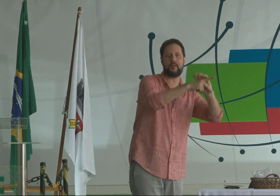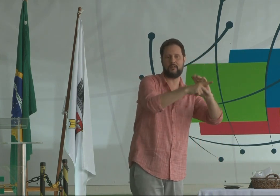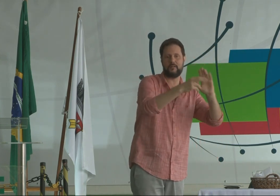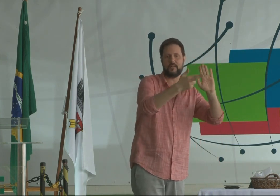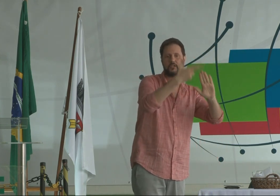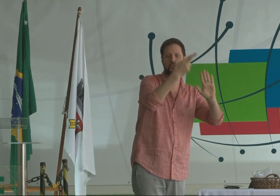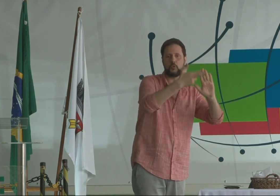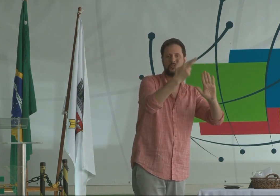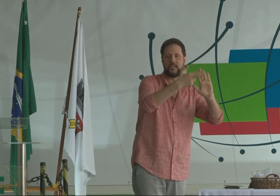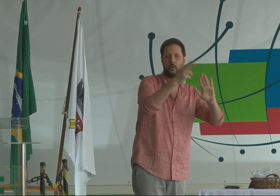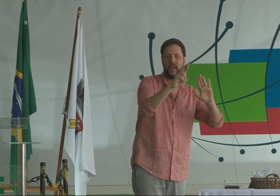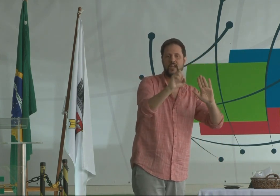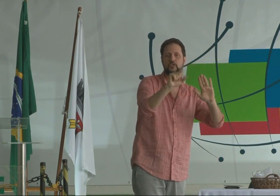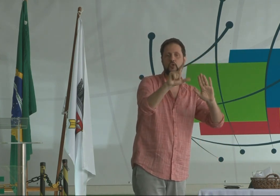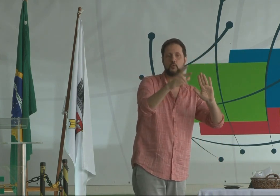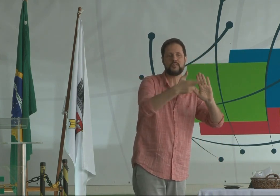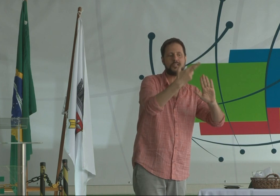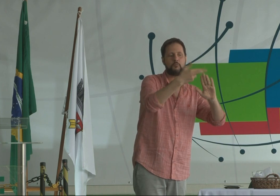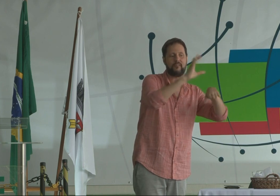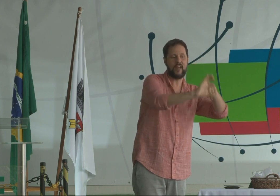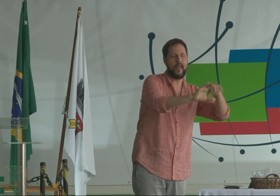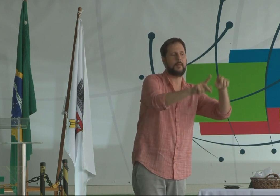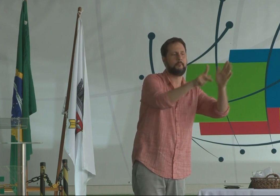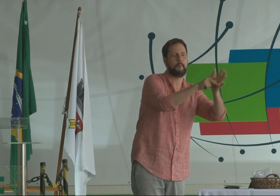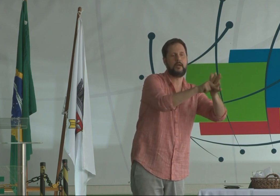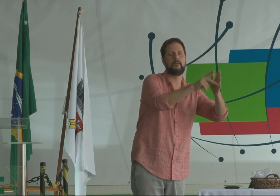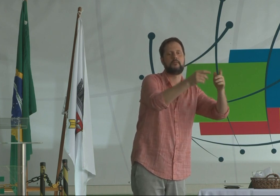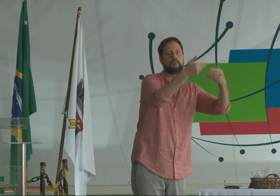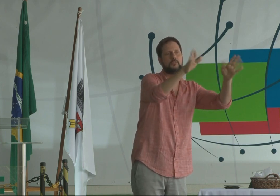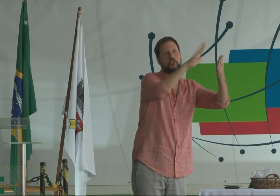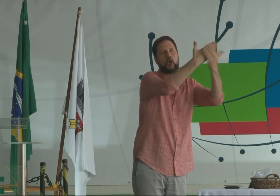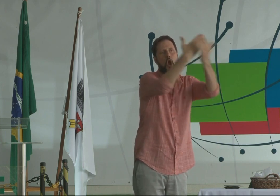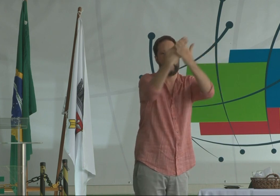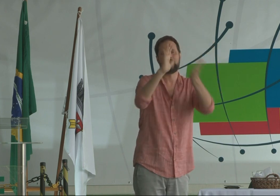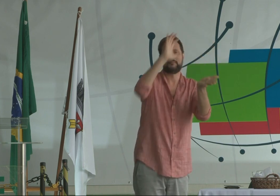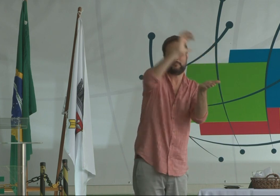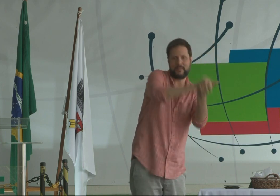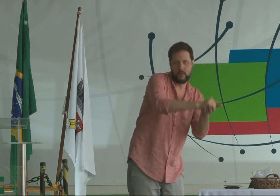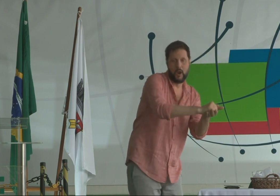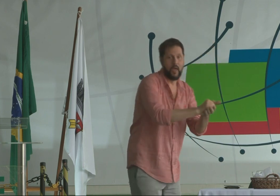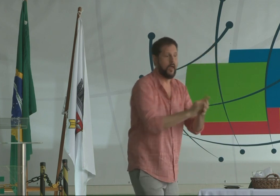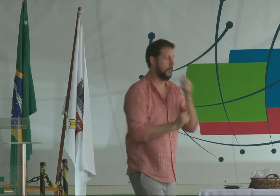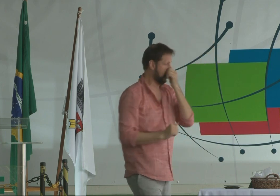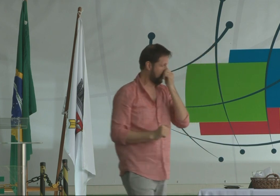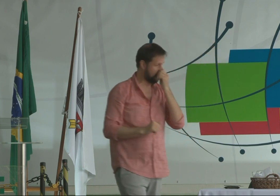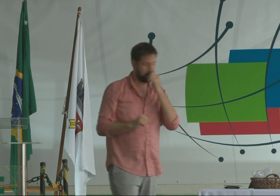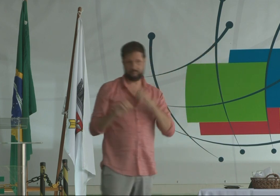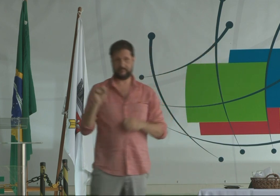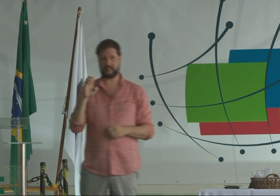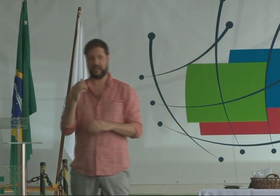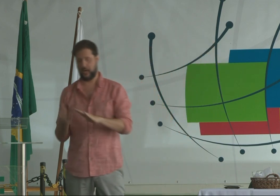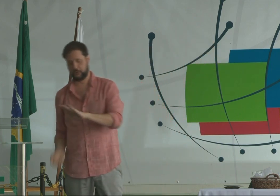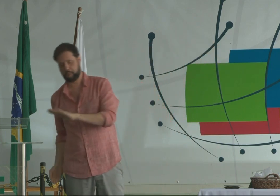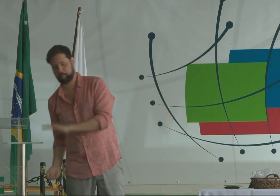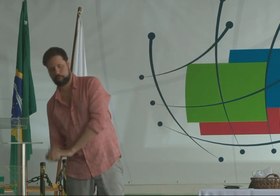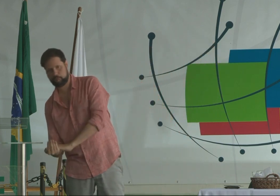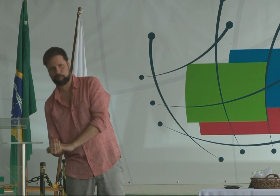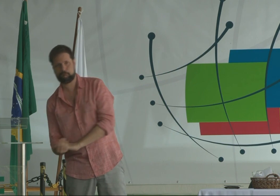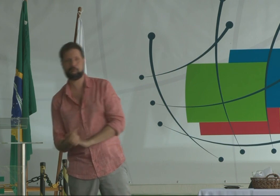Então, é complicado porque tem resoluções já que falam sobre isso, tem normativo sobre isso, tem orientações em relação à matrícula, de alunos,